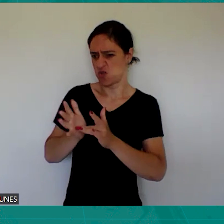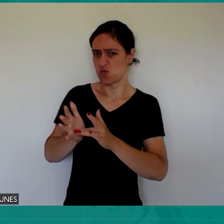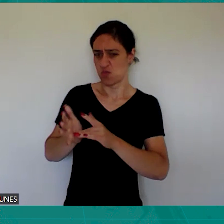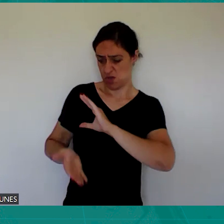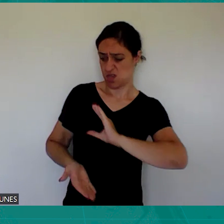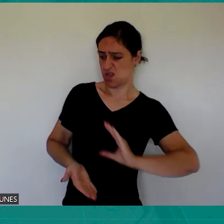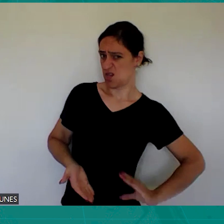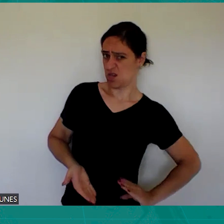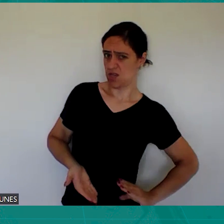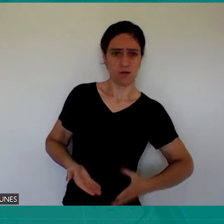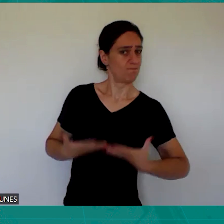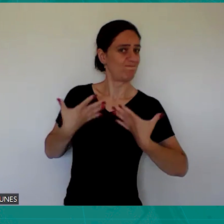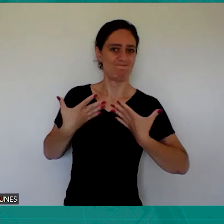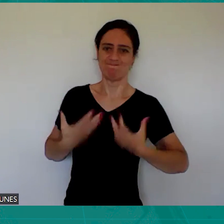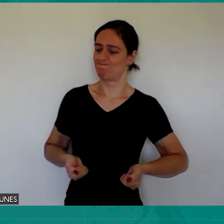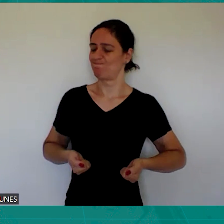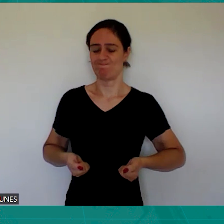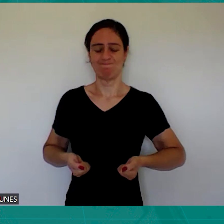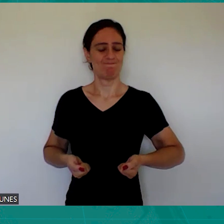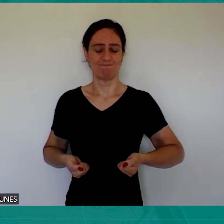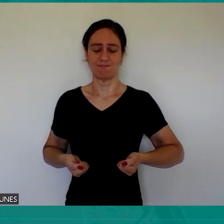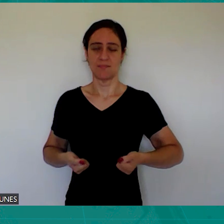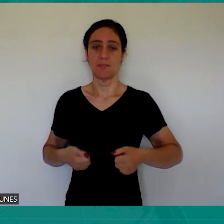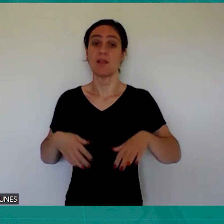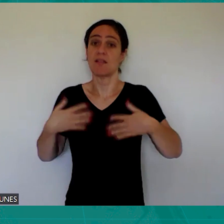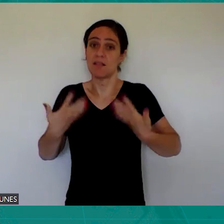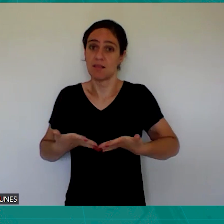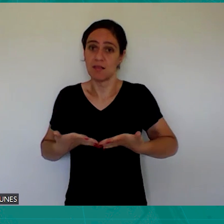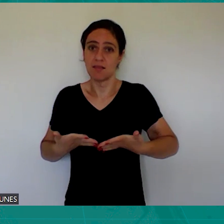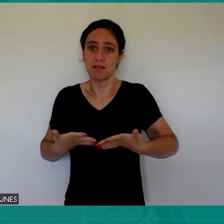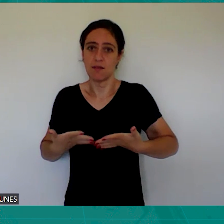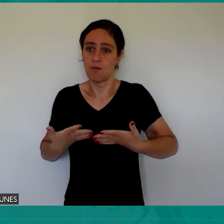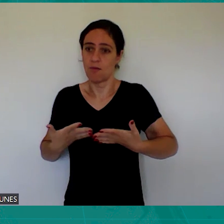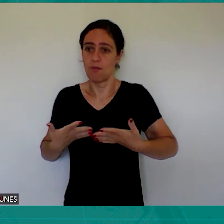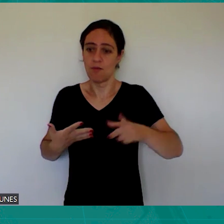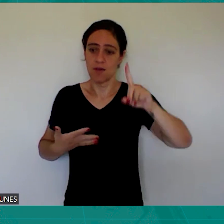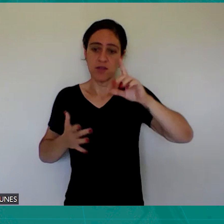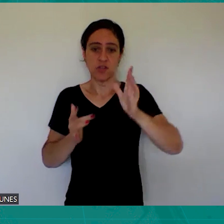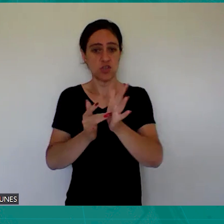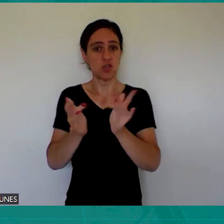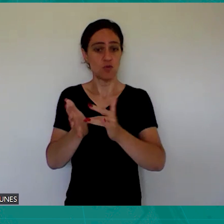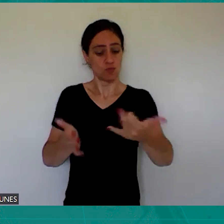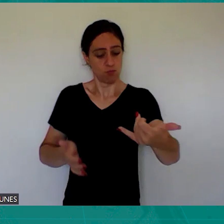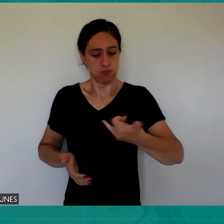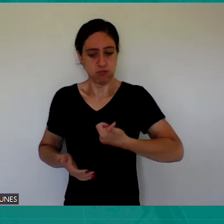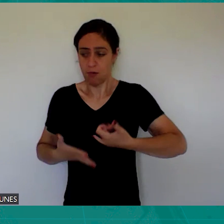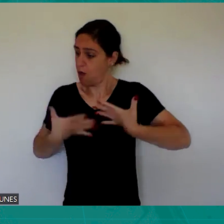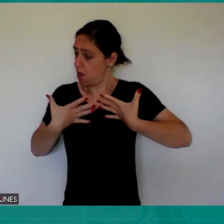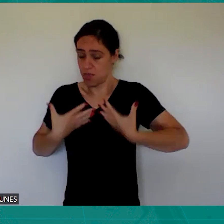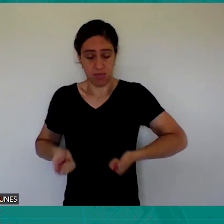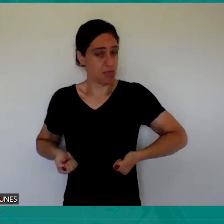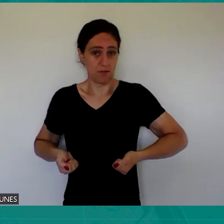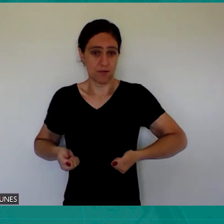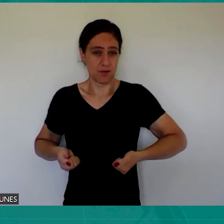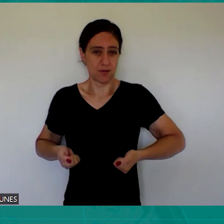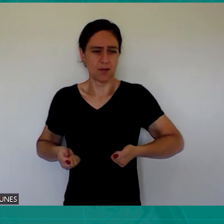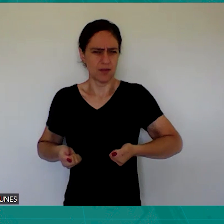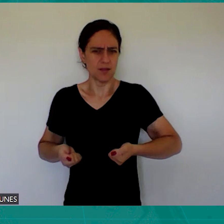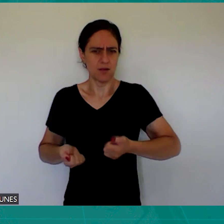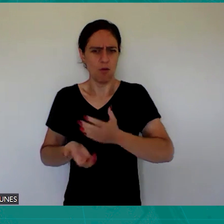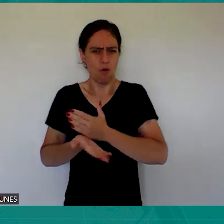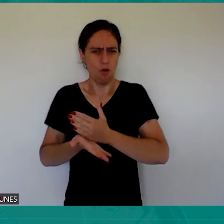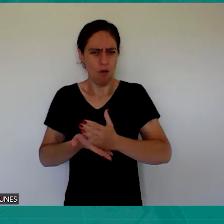portanto, não receberam a sua palavra. E logo no começo de João, ele